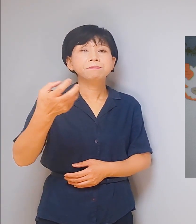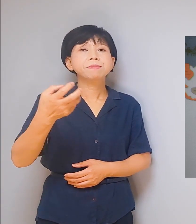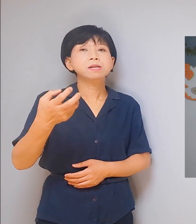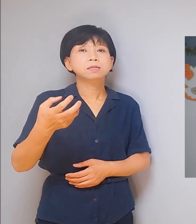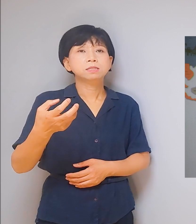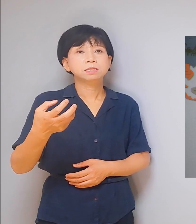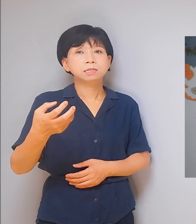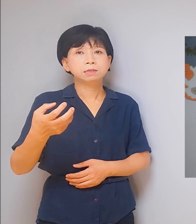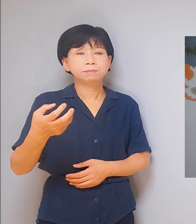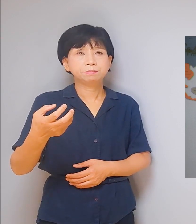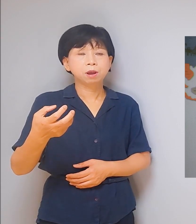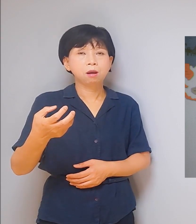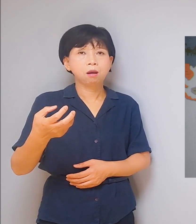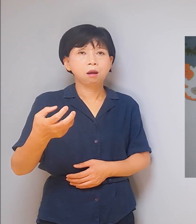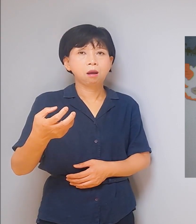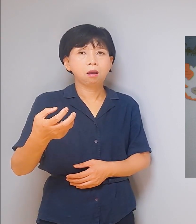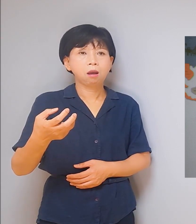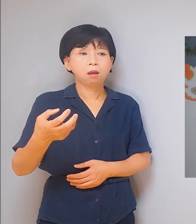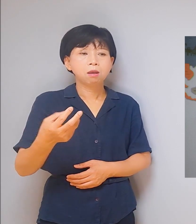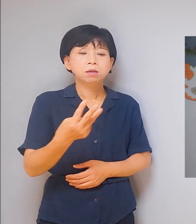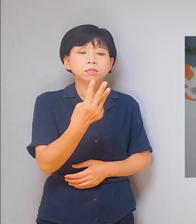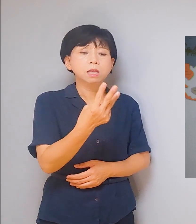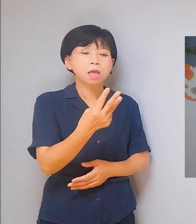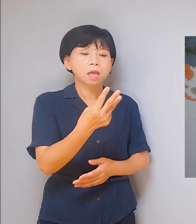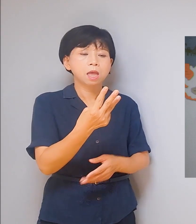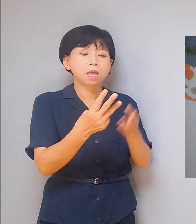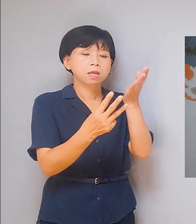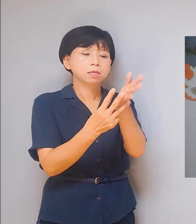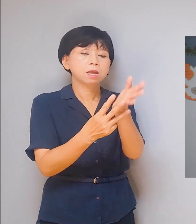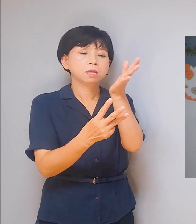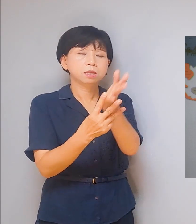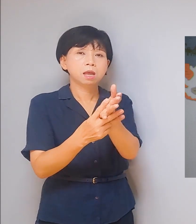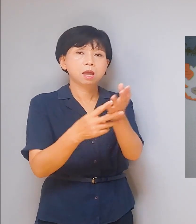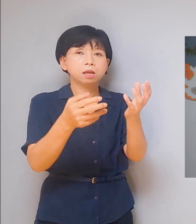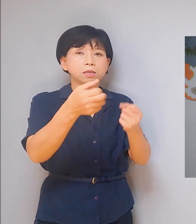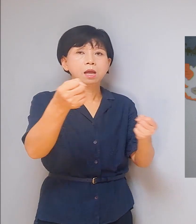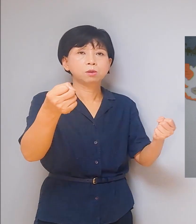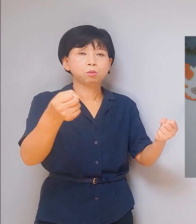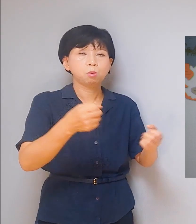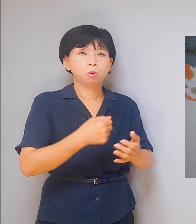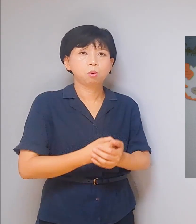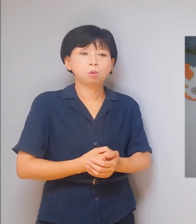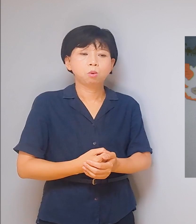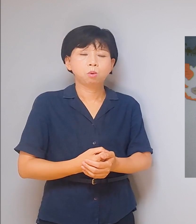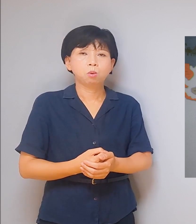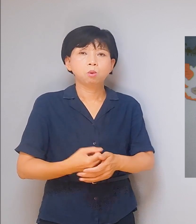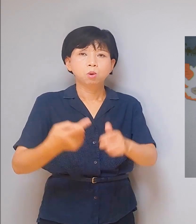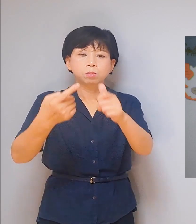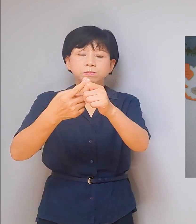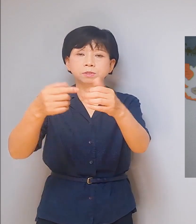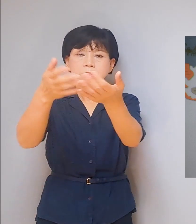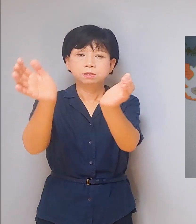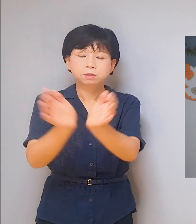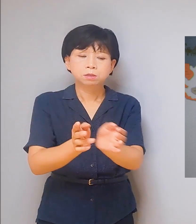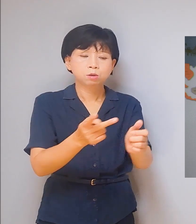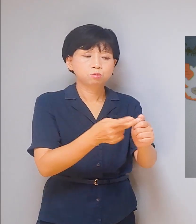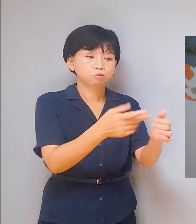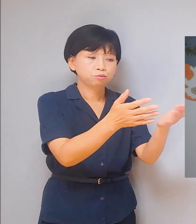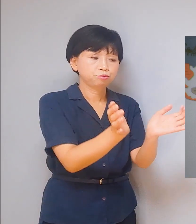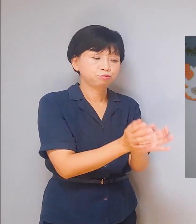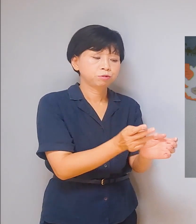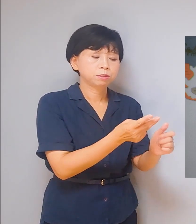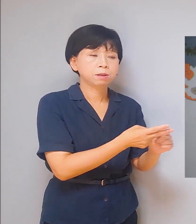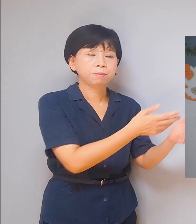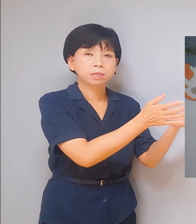580마리를 세 때로 나누는 거예요. 가족들도 다 세 때로 이렇게 나눠가지고 앞선 자가 에서를 먼저 만나면